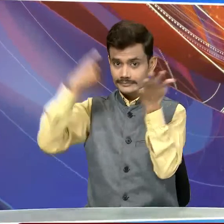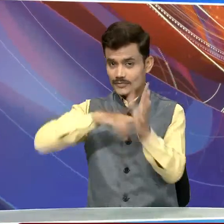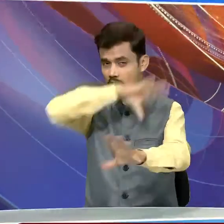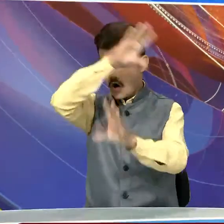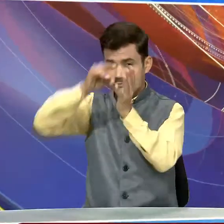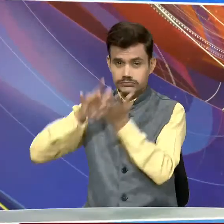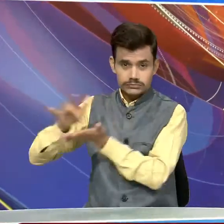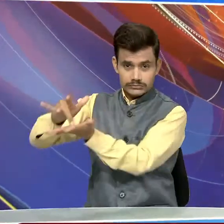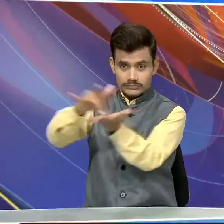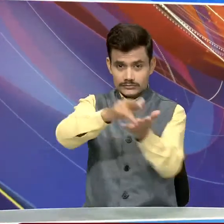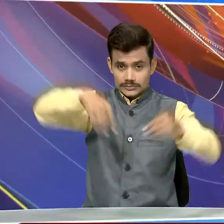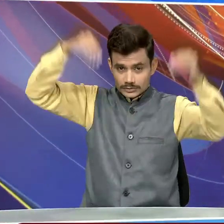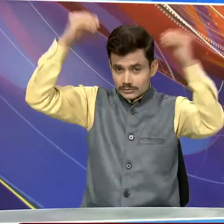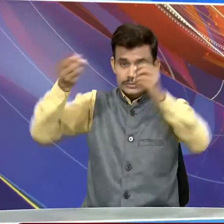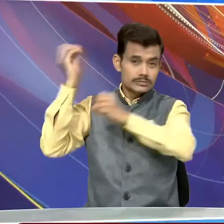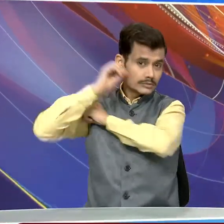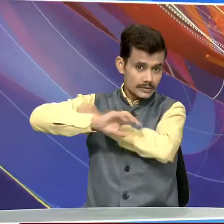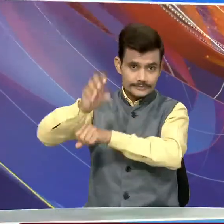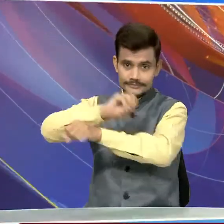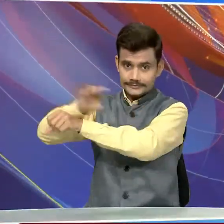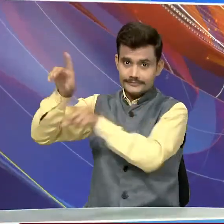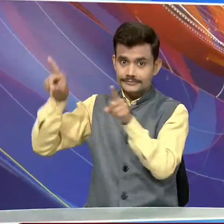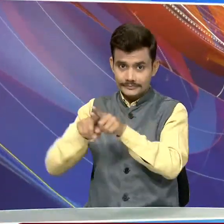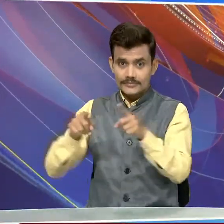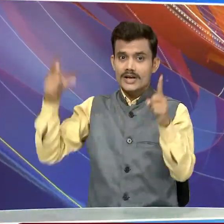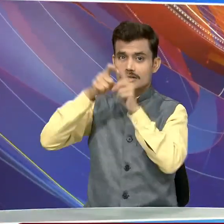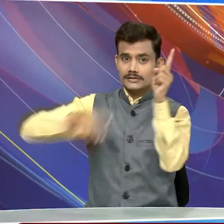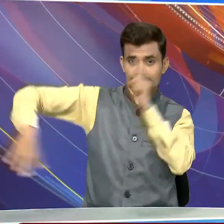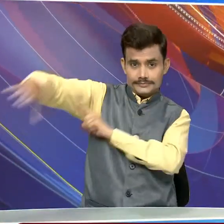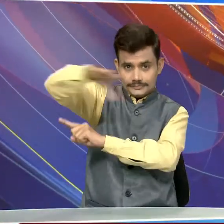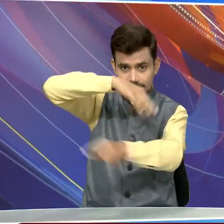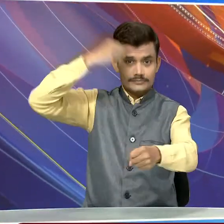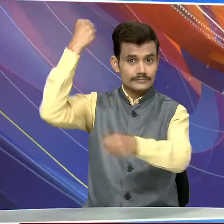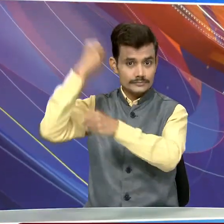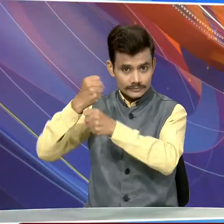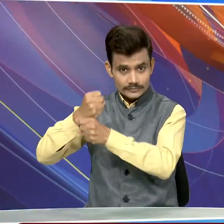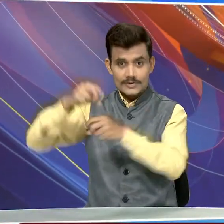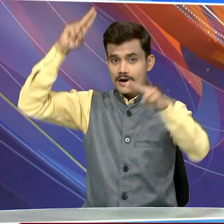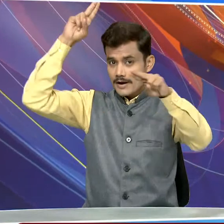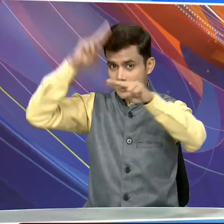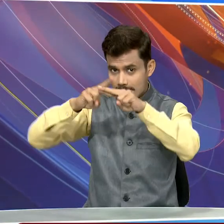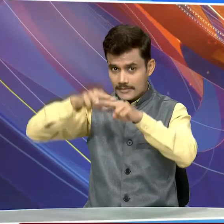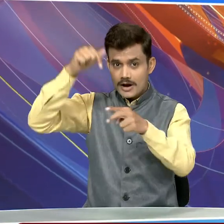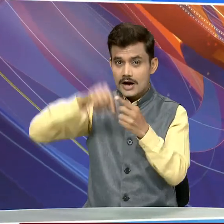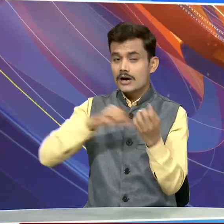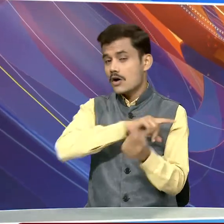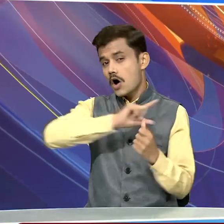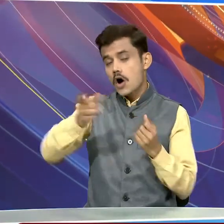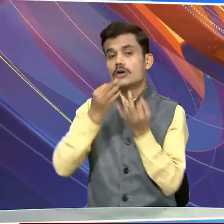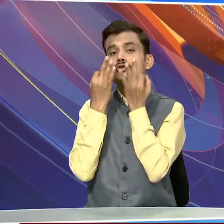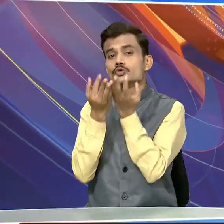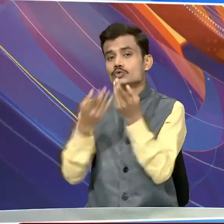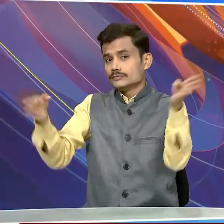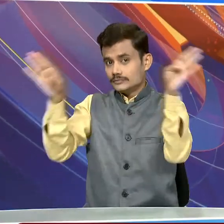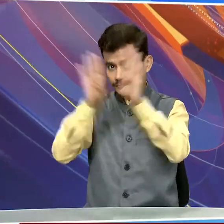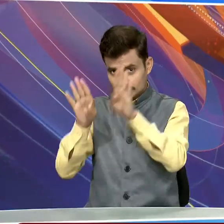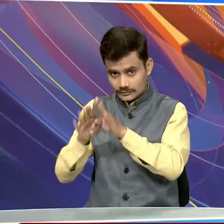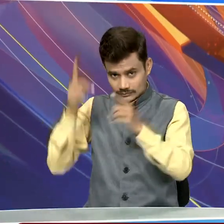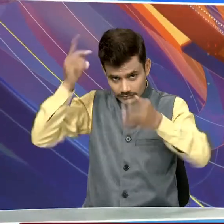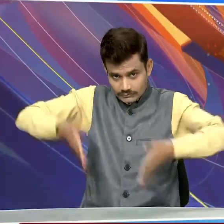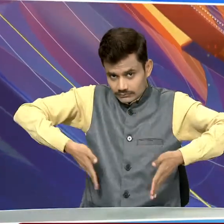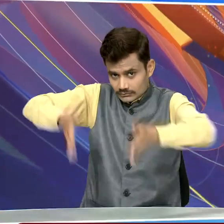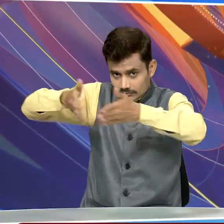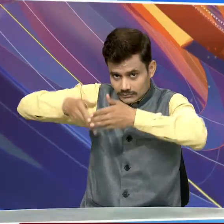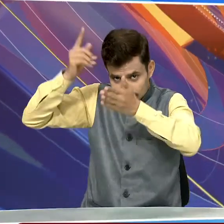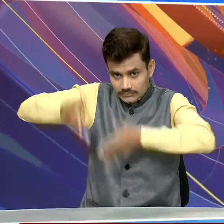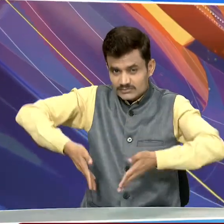कई इलाकों में भारी बारिश का अलर्ट जारी किया। दिल्ली, गौतम बुद्ध नगर और फरीदाबाद में आज सभी स्कूल रहेंगे बंद। कई राजमार्ग और